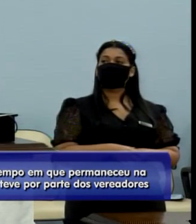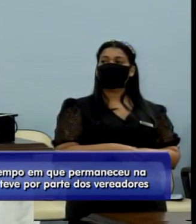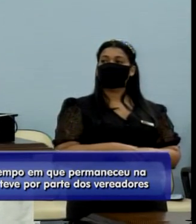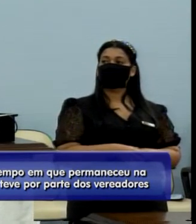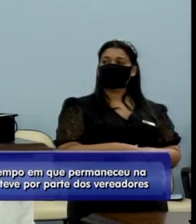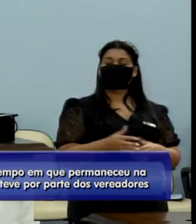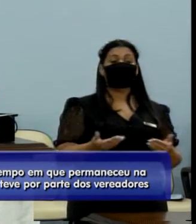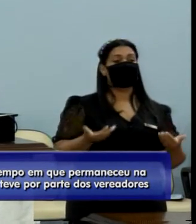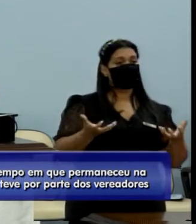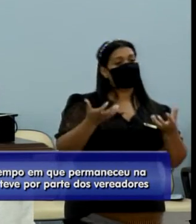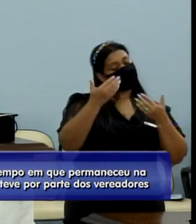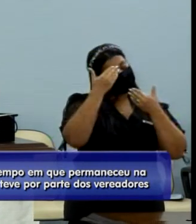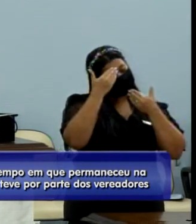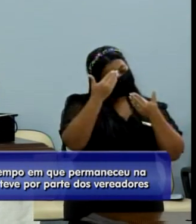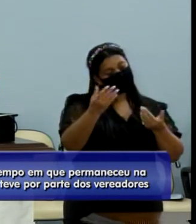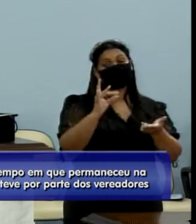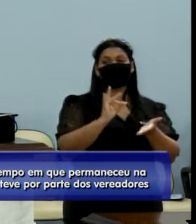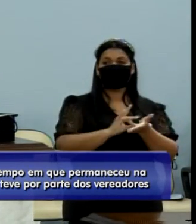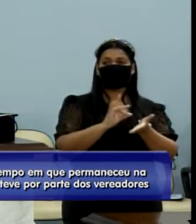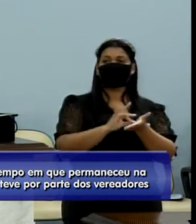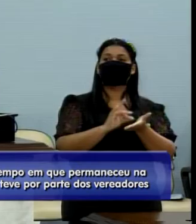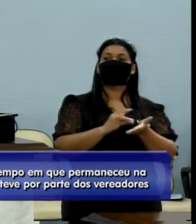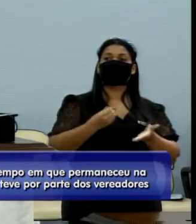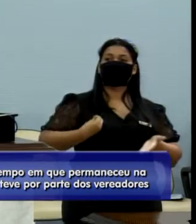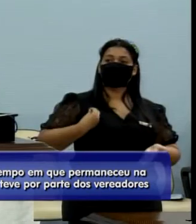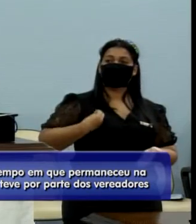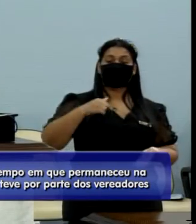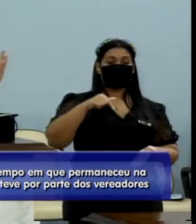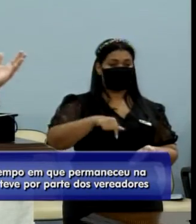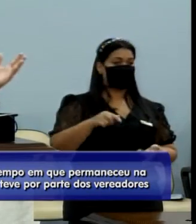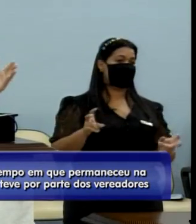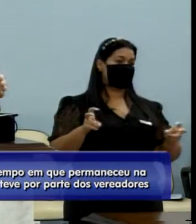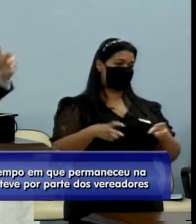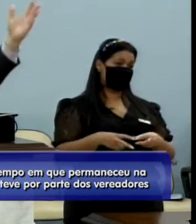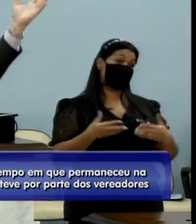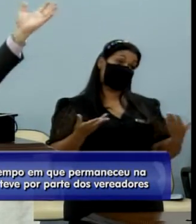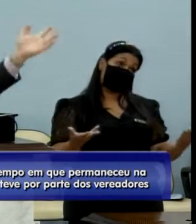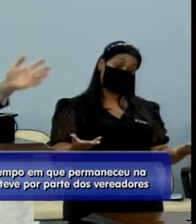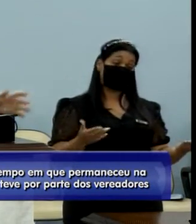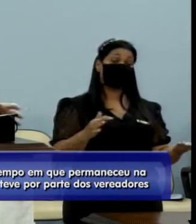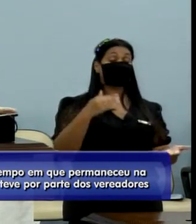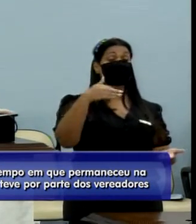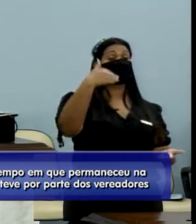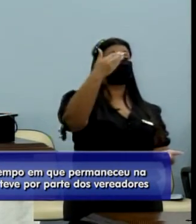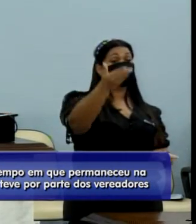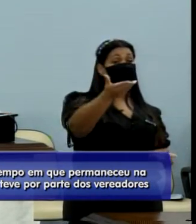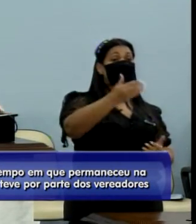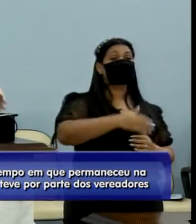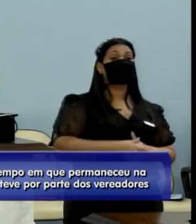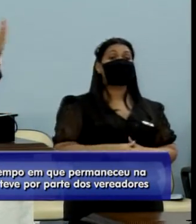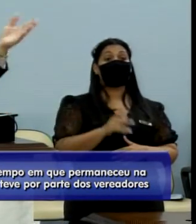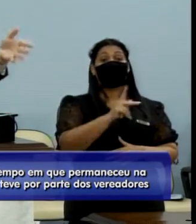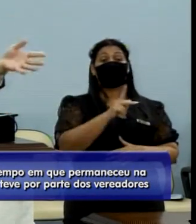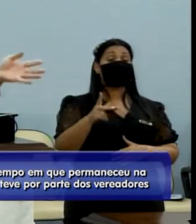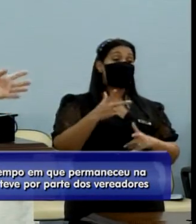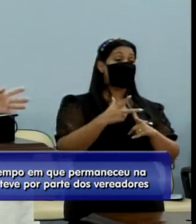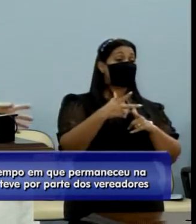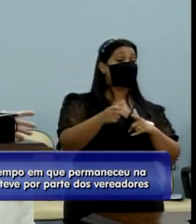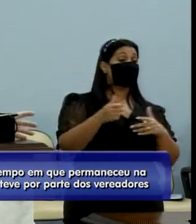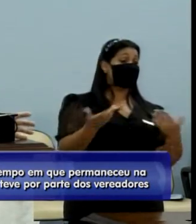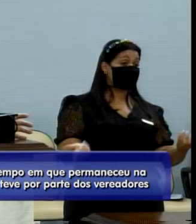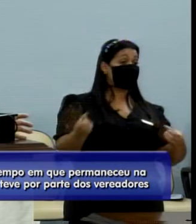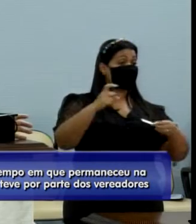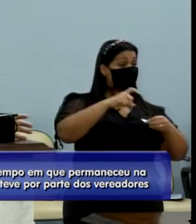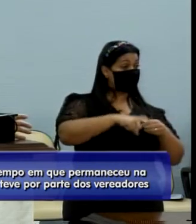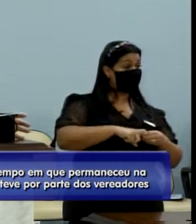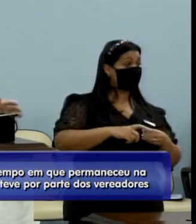então eu quero agradecer de coração valeu muito essa passagem por aqui quem sabe amanhã depois talvez se o povo se eleger